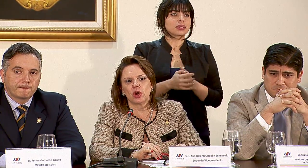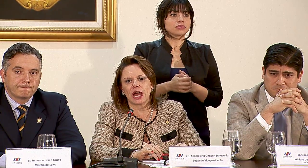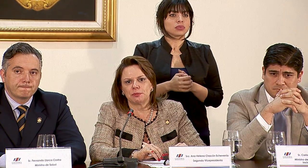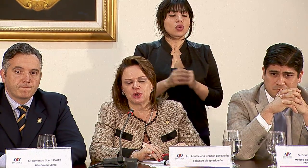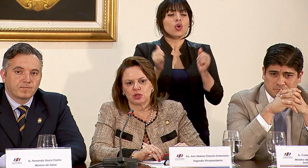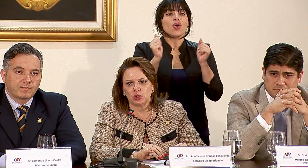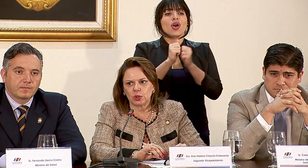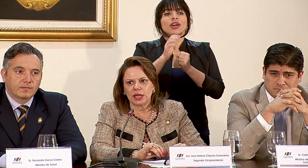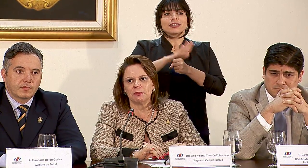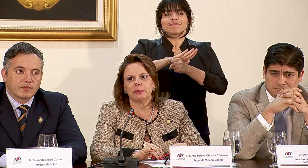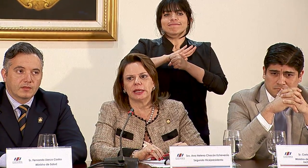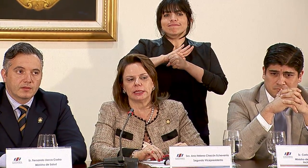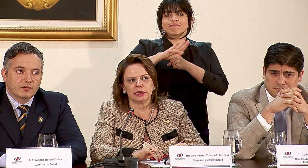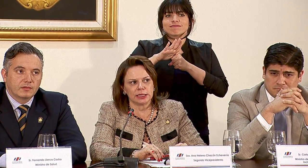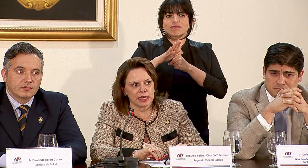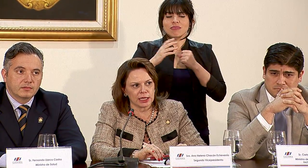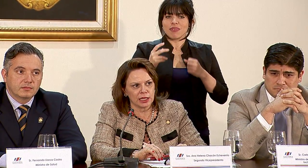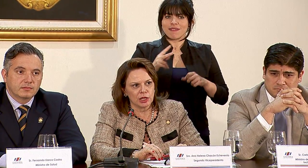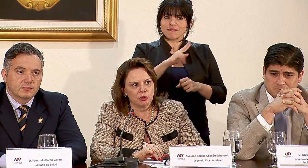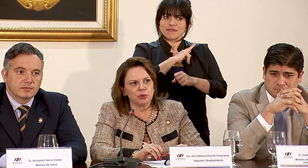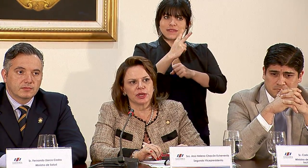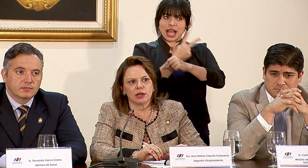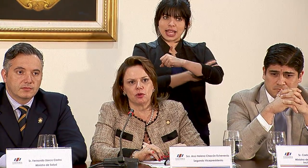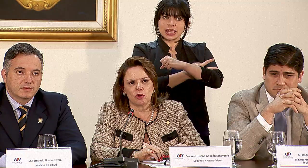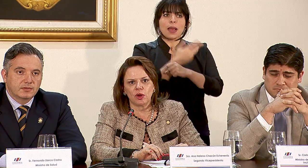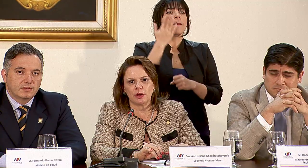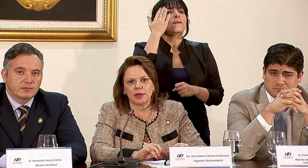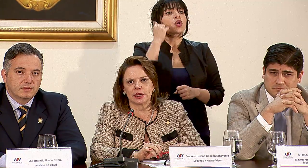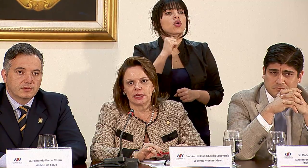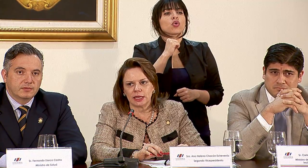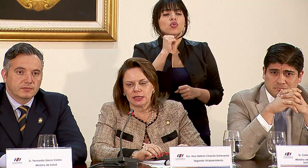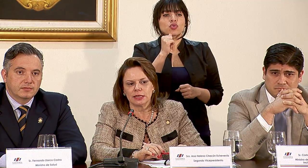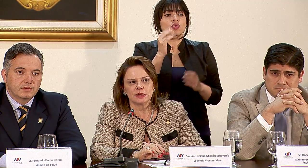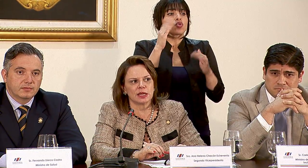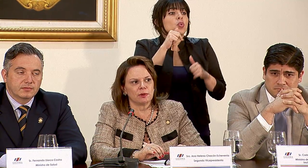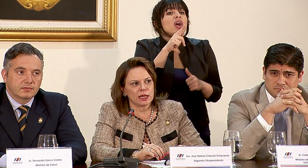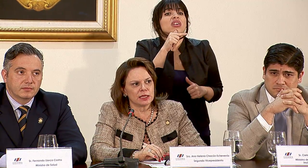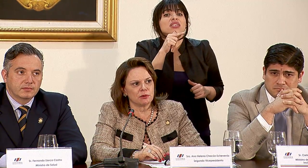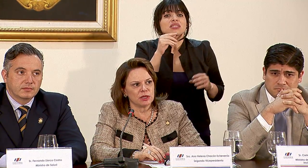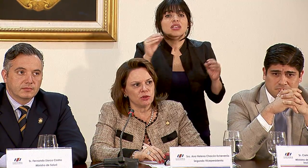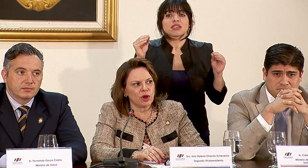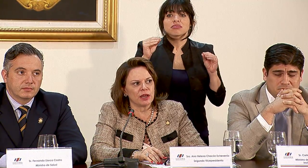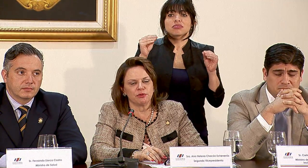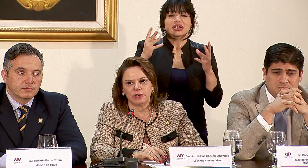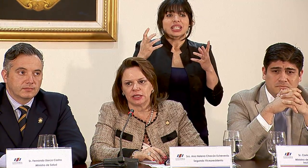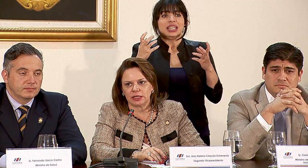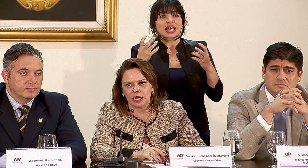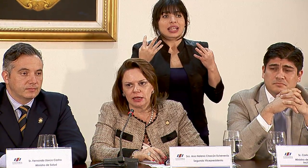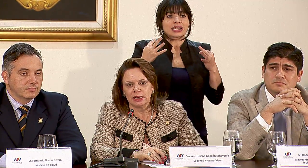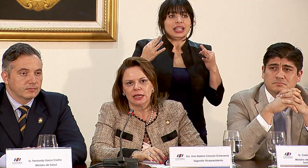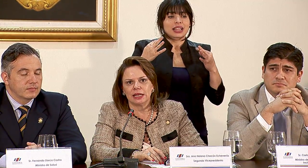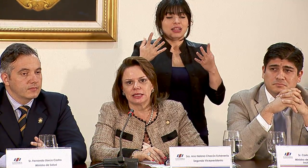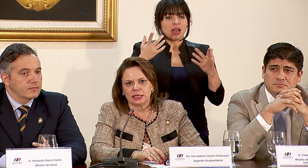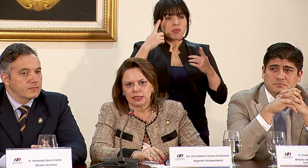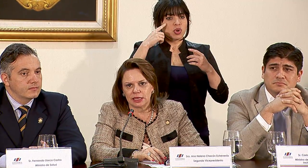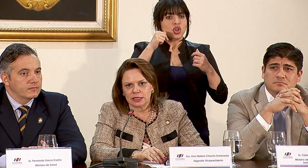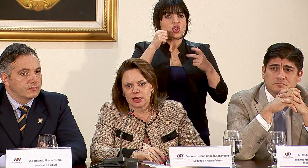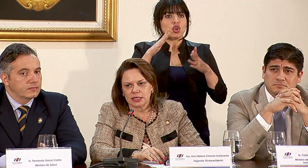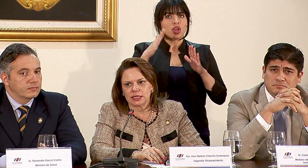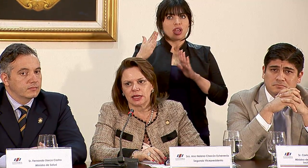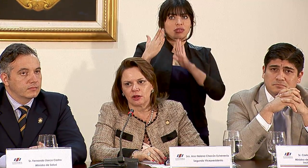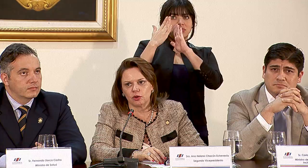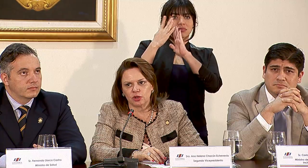con absoluta valentía porque no había quien se había atrevido a enfrentar las